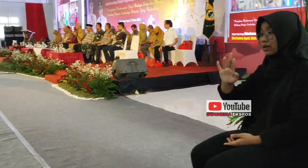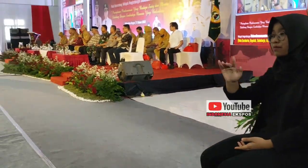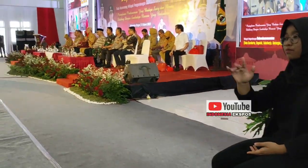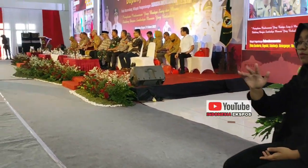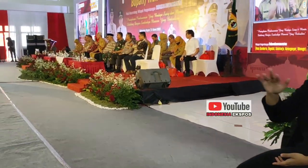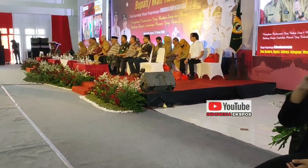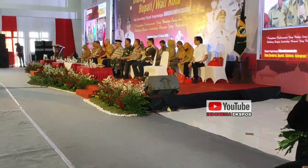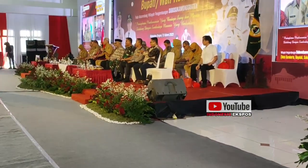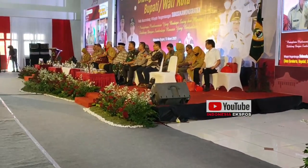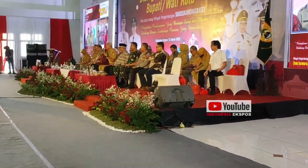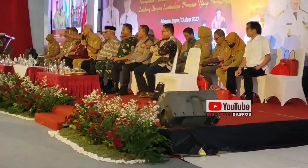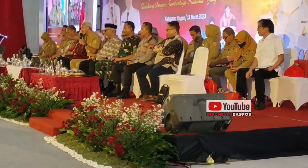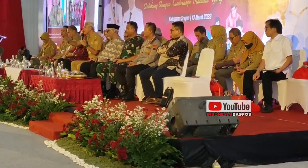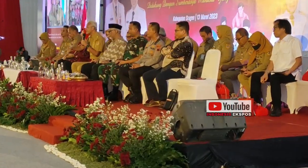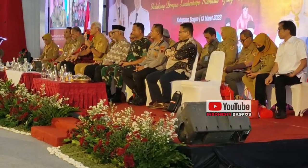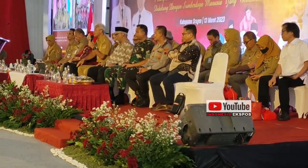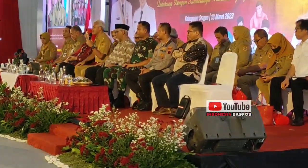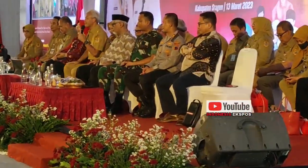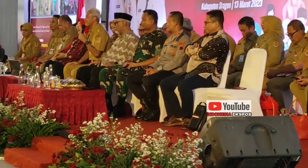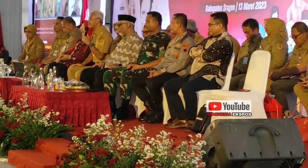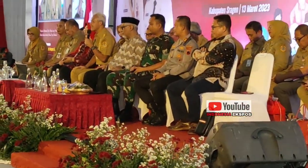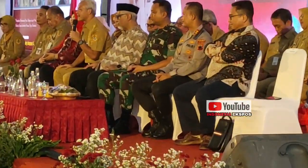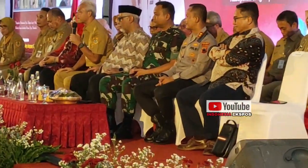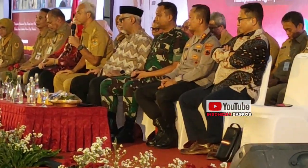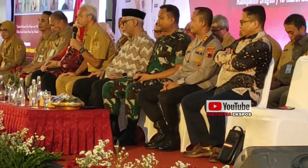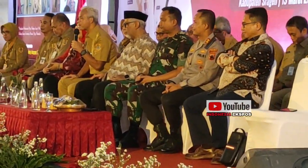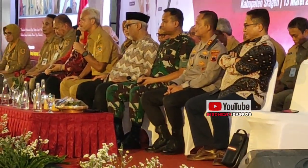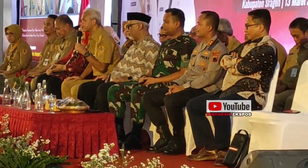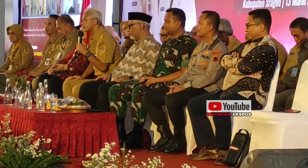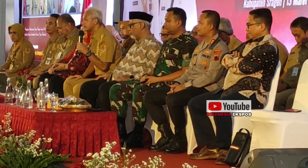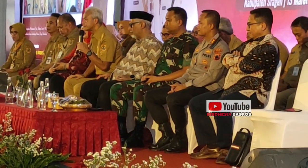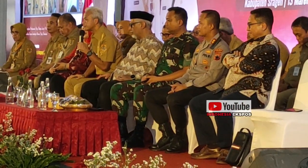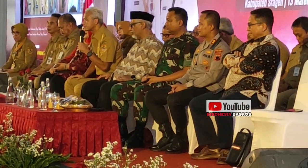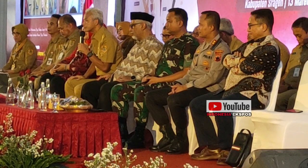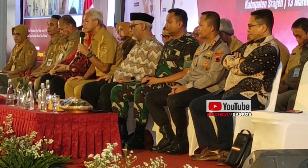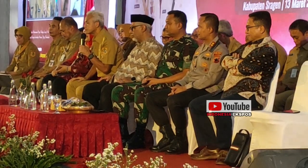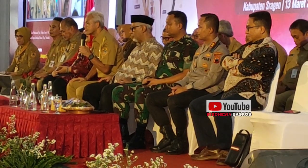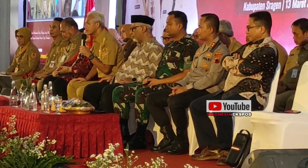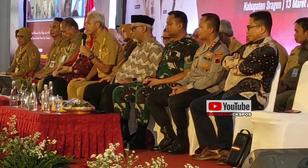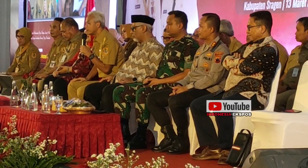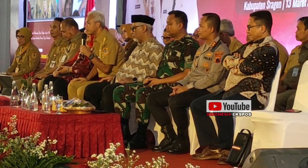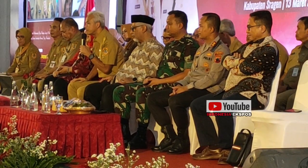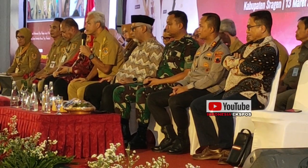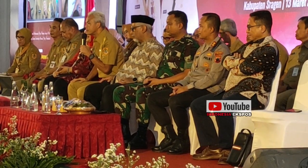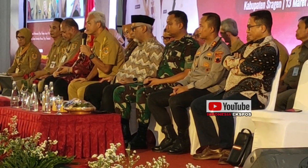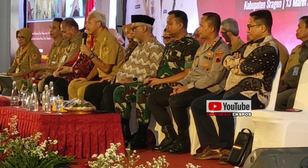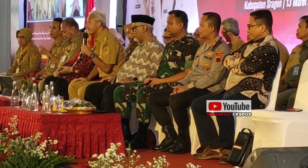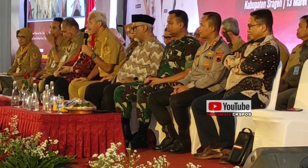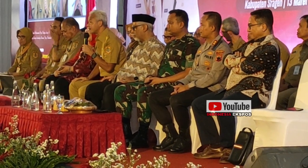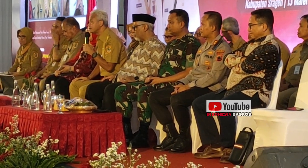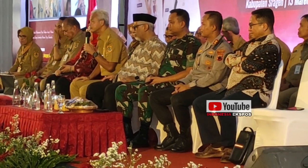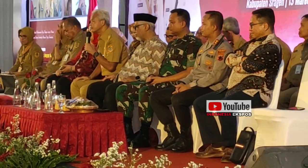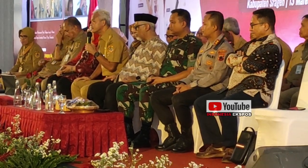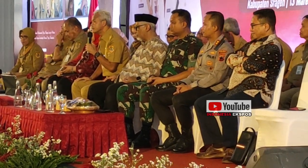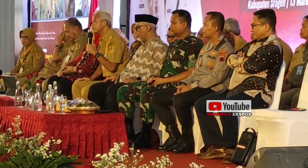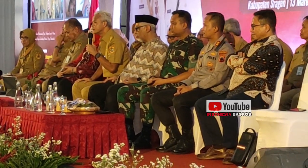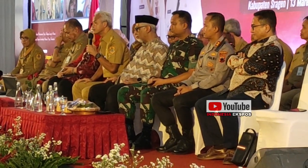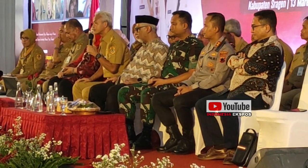Benar Lim. Aku mau tanya, guru favoritmu siapa namanya? Pak Nanang, Bibit Rahayu. Pak